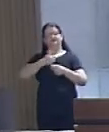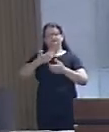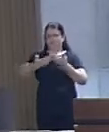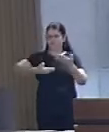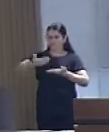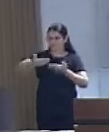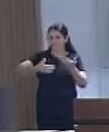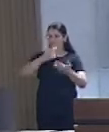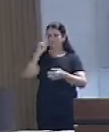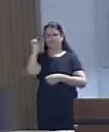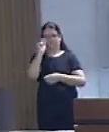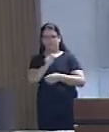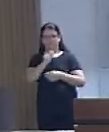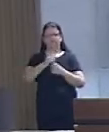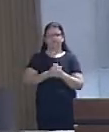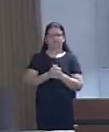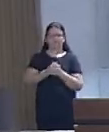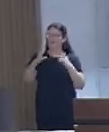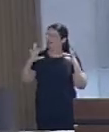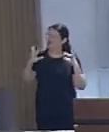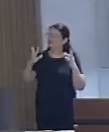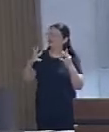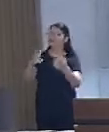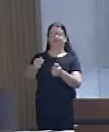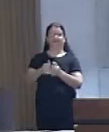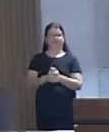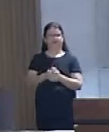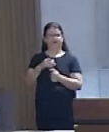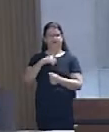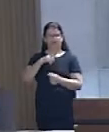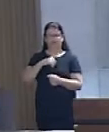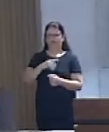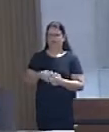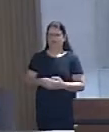servidores, servidoras, a todos que têm